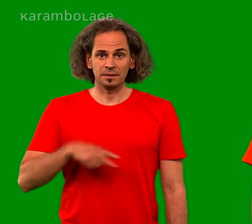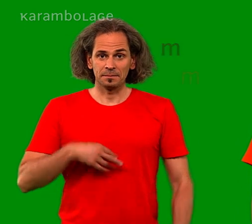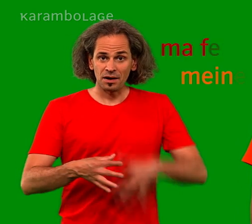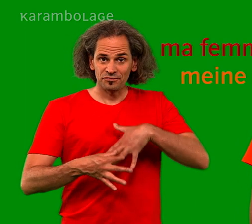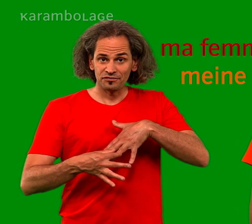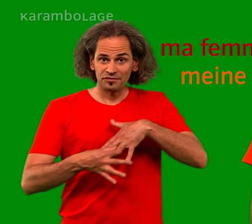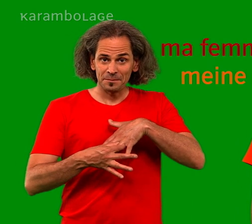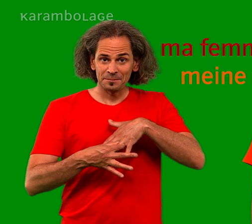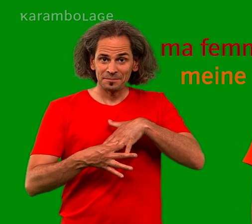Meine Frau.